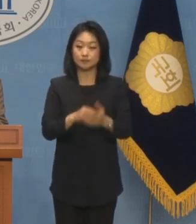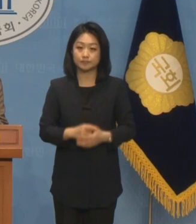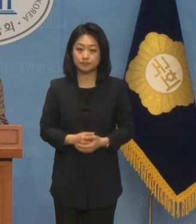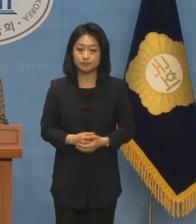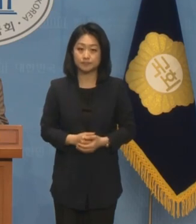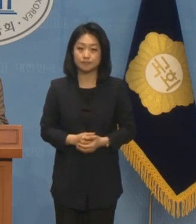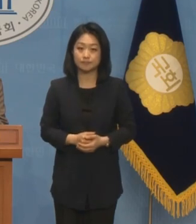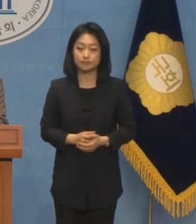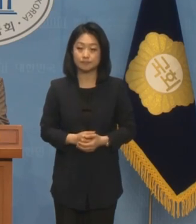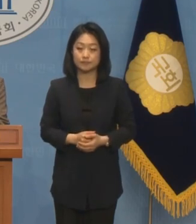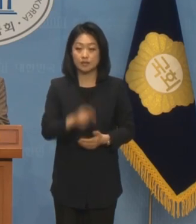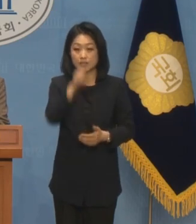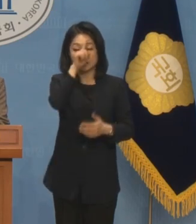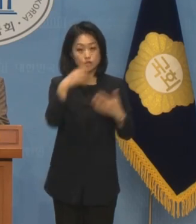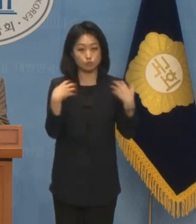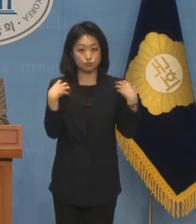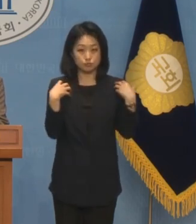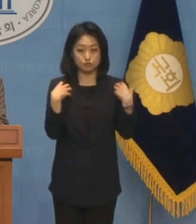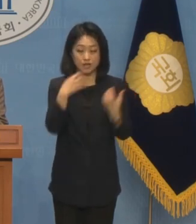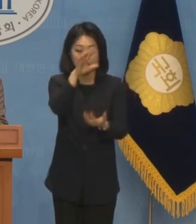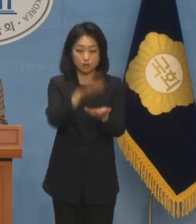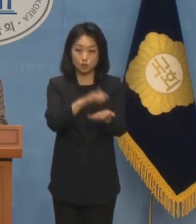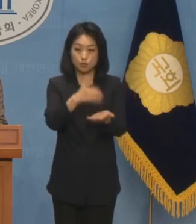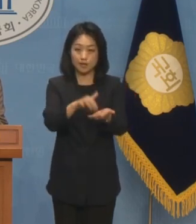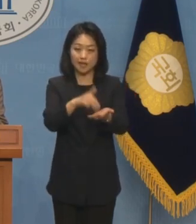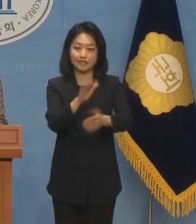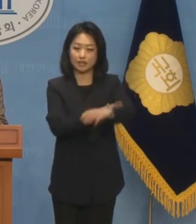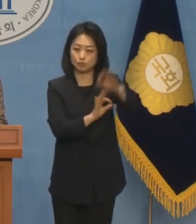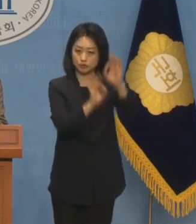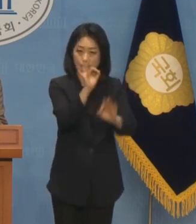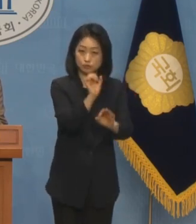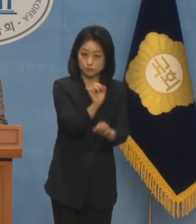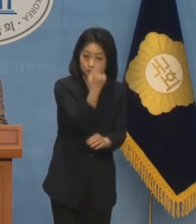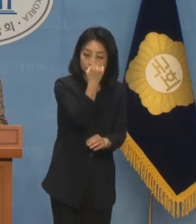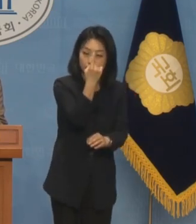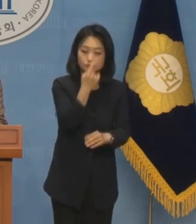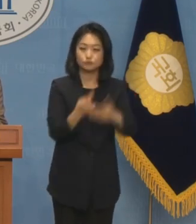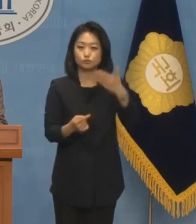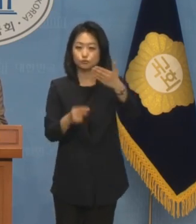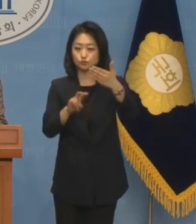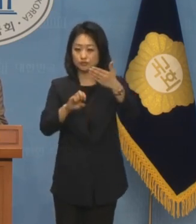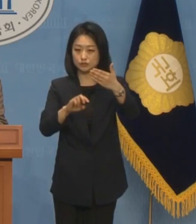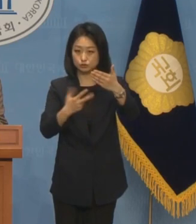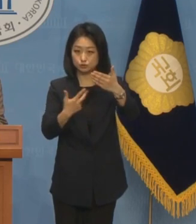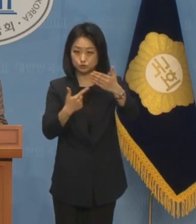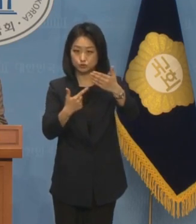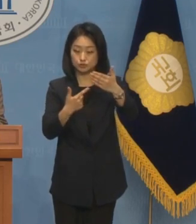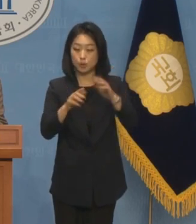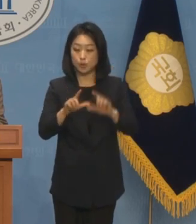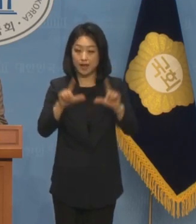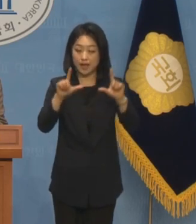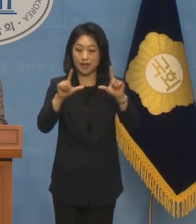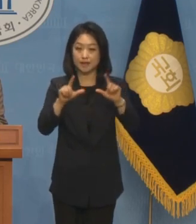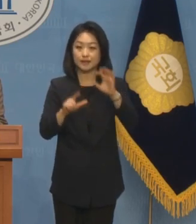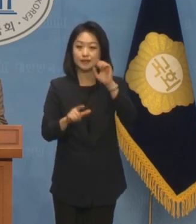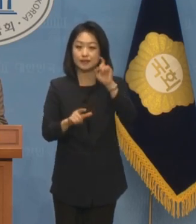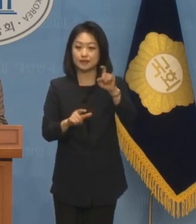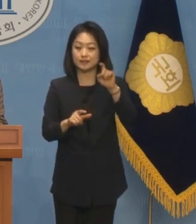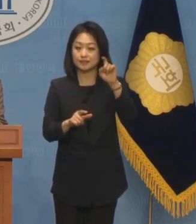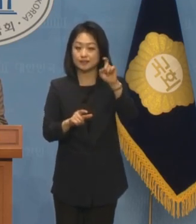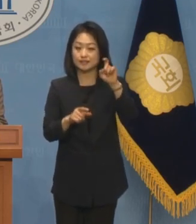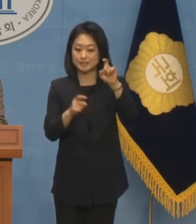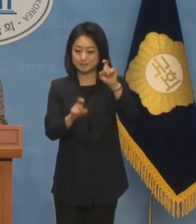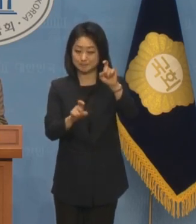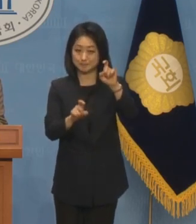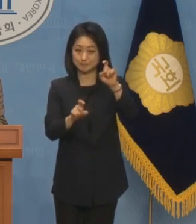있었습니다 정부는이 잘못된 통계를 바탕으로 지난해 926 공급 대책 올해 1 부동산 대책